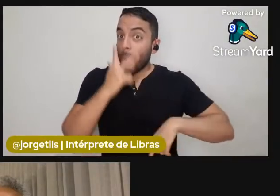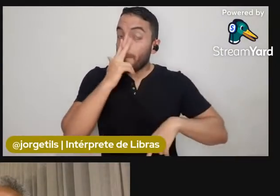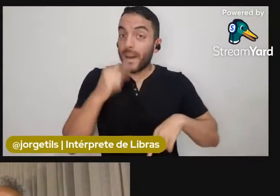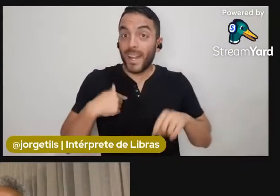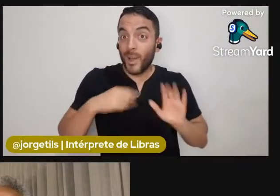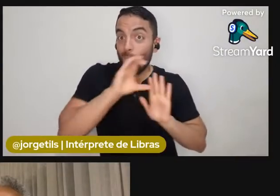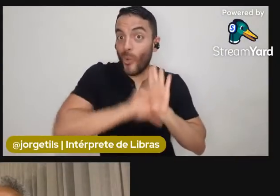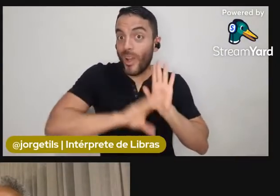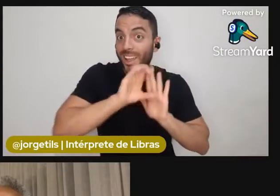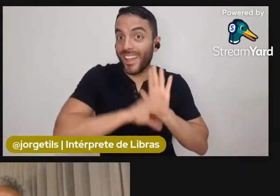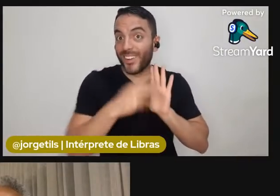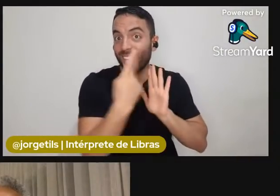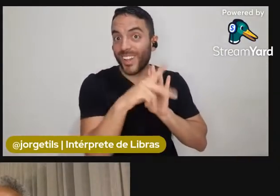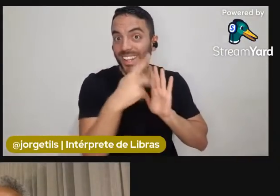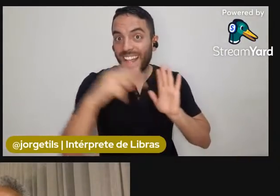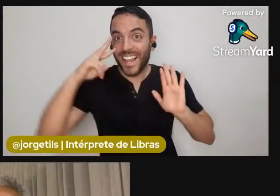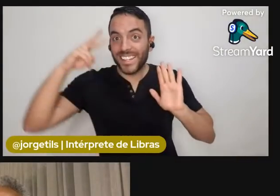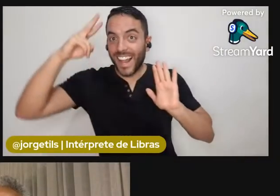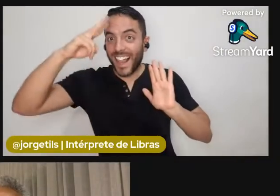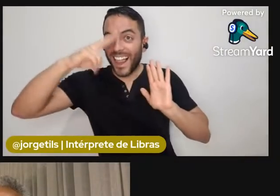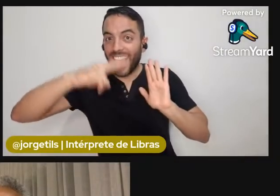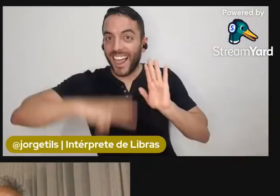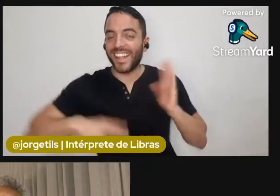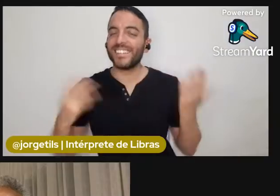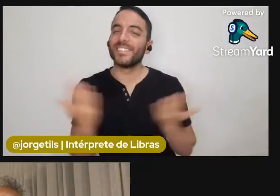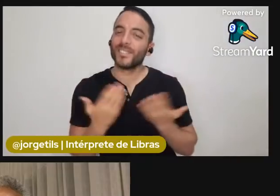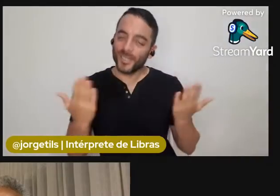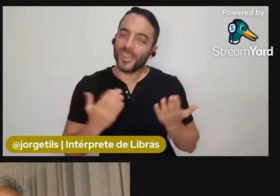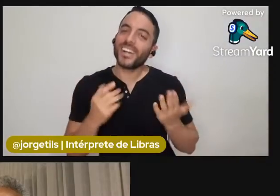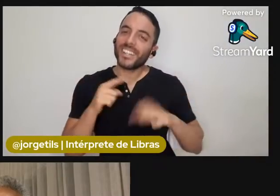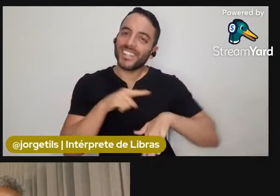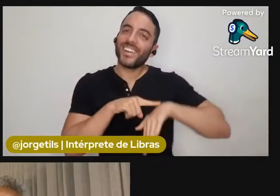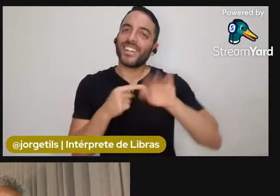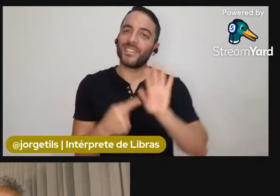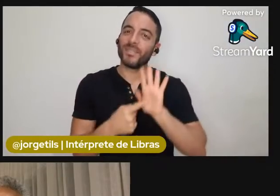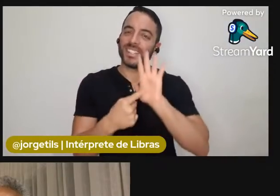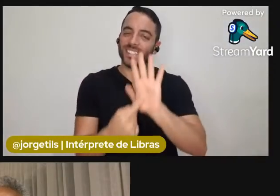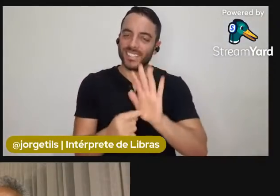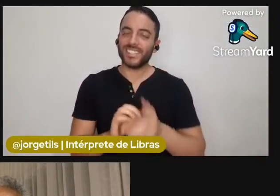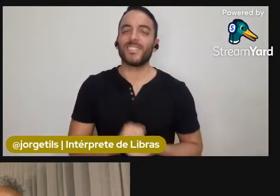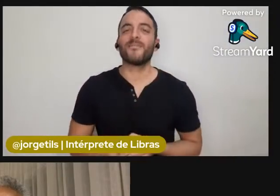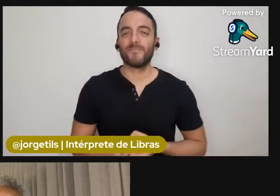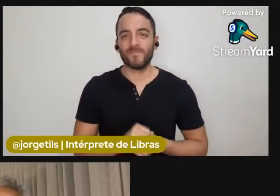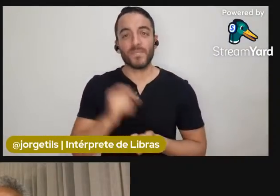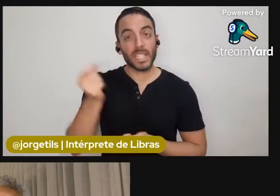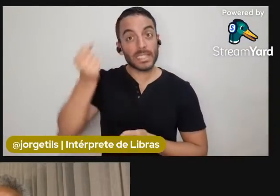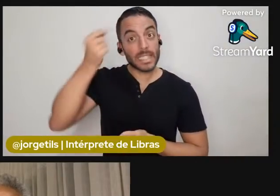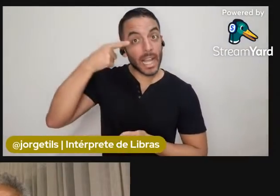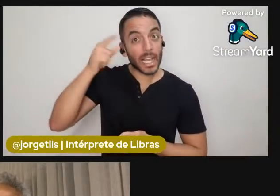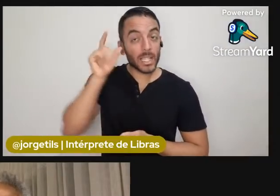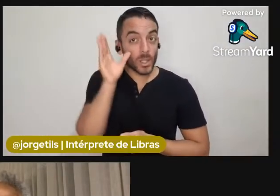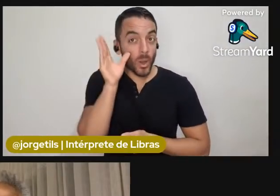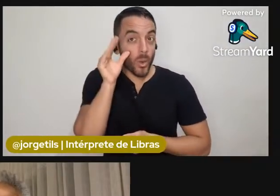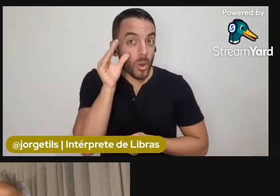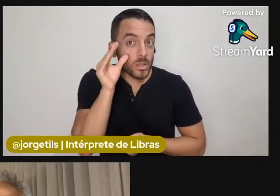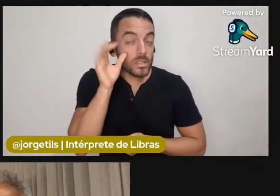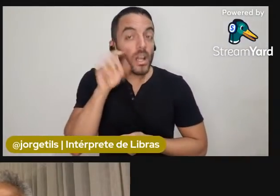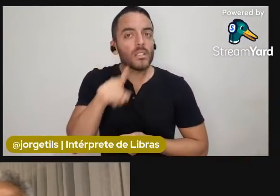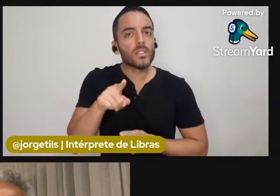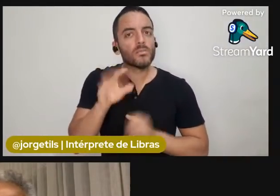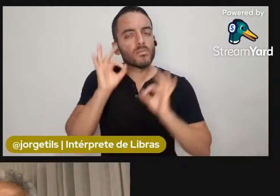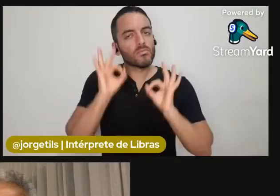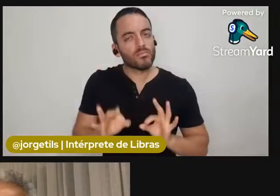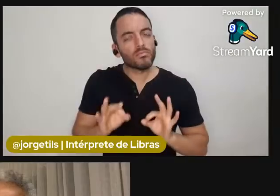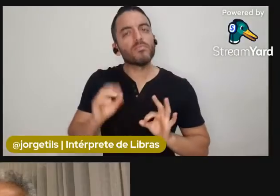está lendo aqui na nossa apresentação. Né? O talento e a curiosidade e a firmeza da convicção cultural